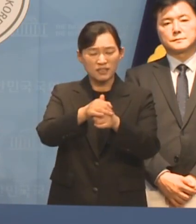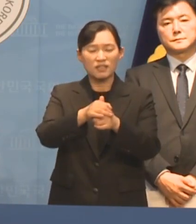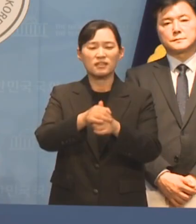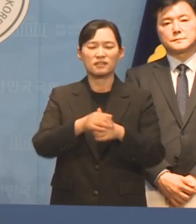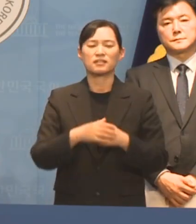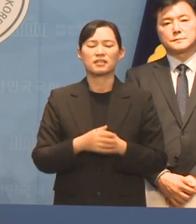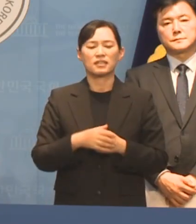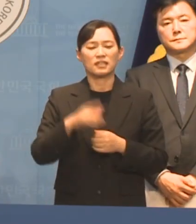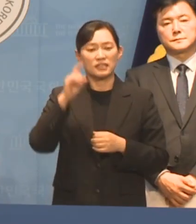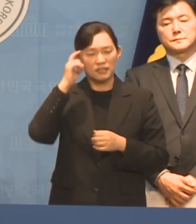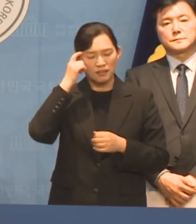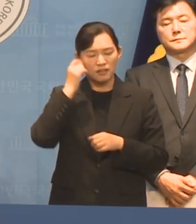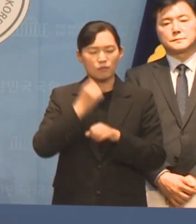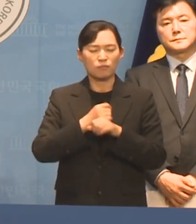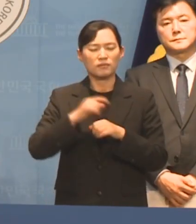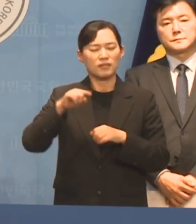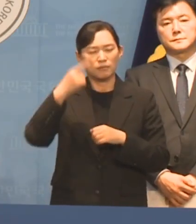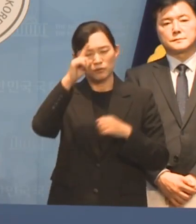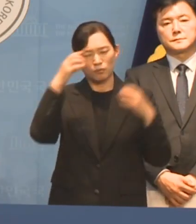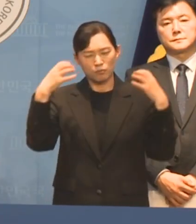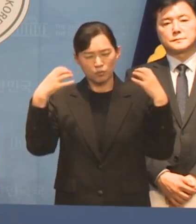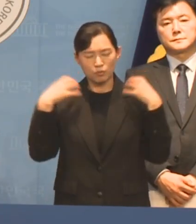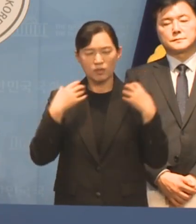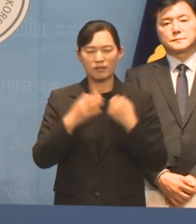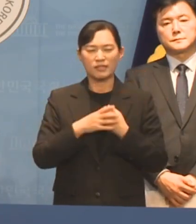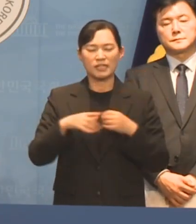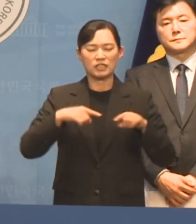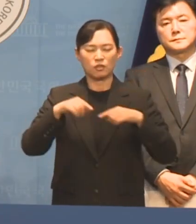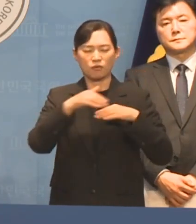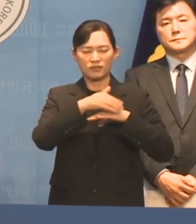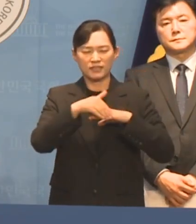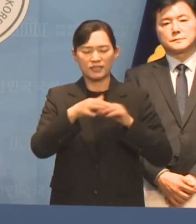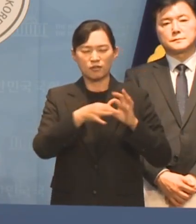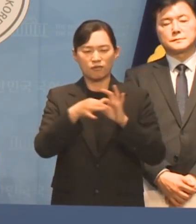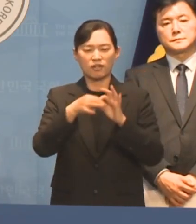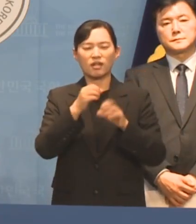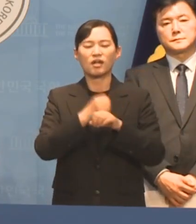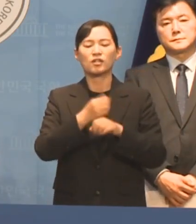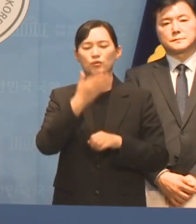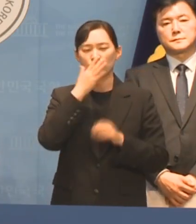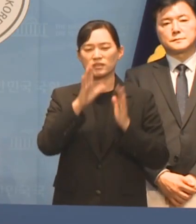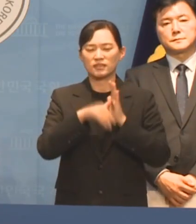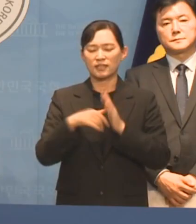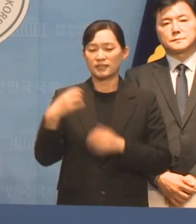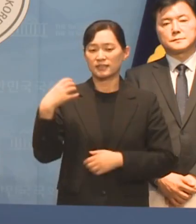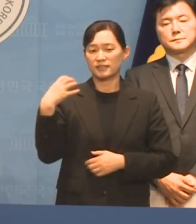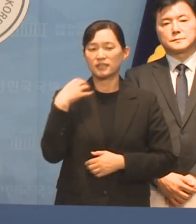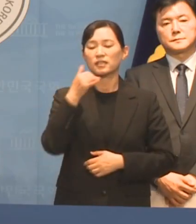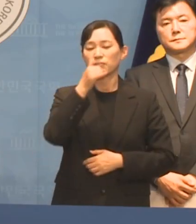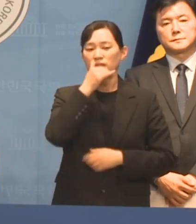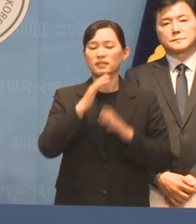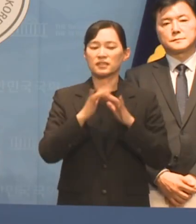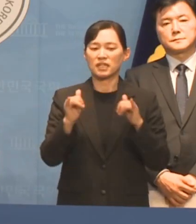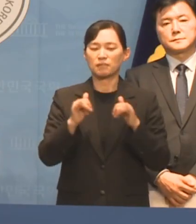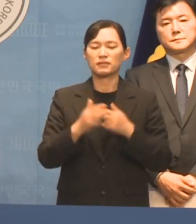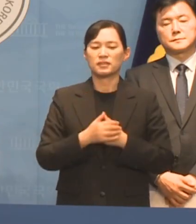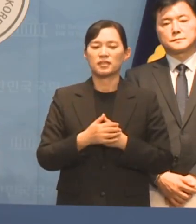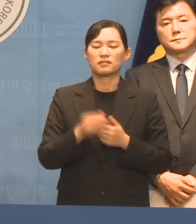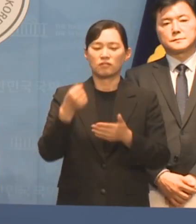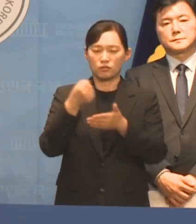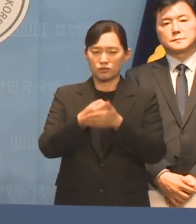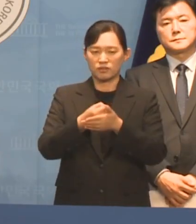임명을 보류하고 차기 정부와의 정책 연계가 가능한 시점 책임 있는 인사를 단행하는